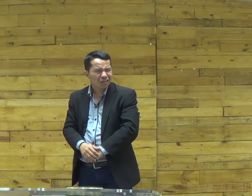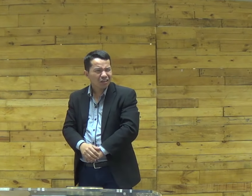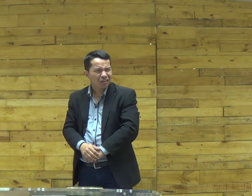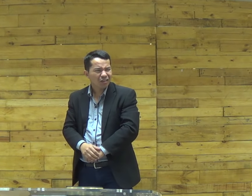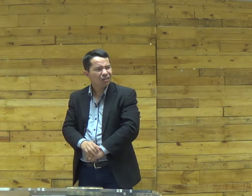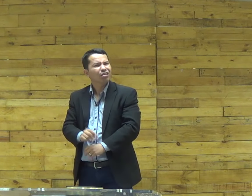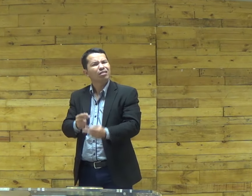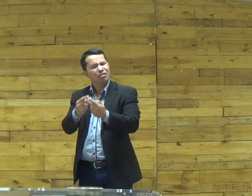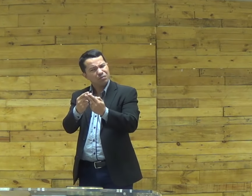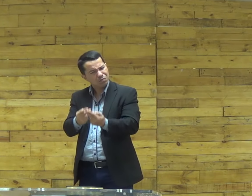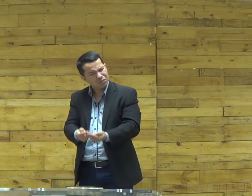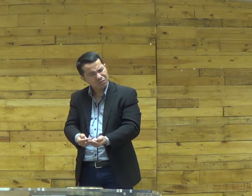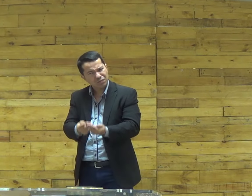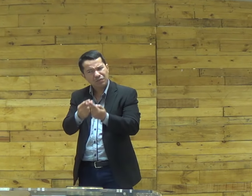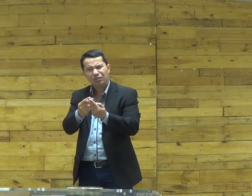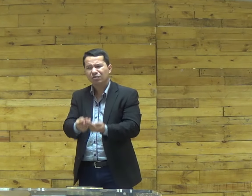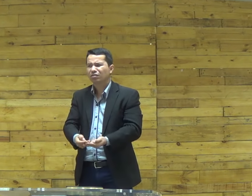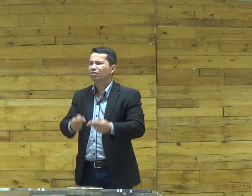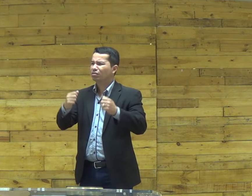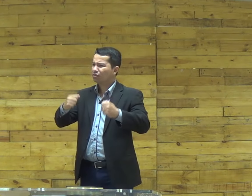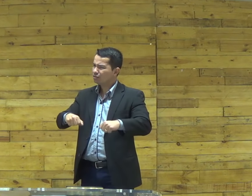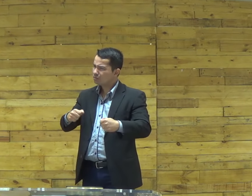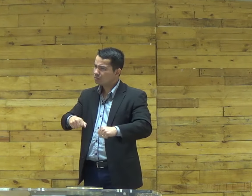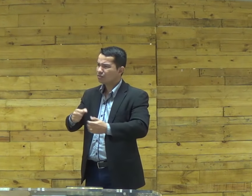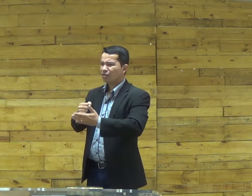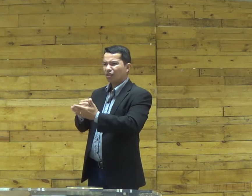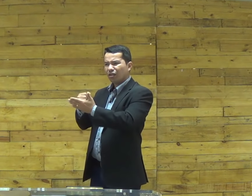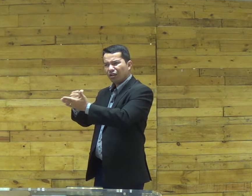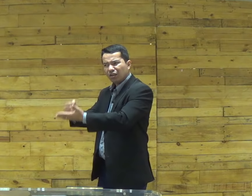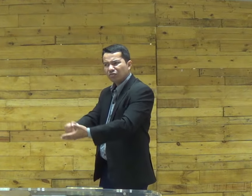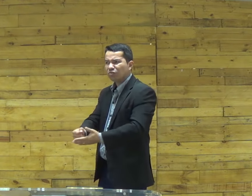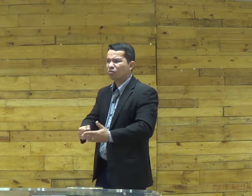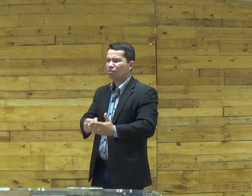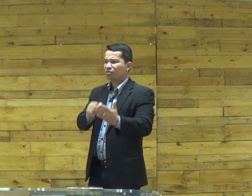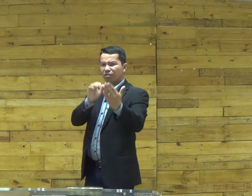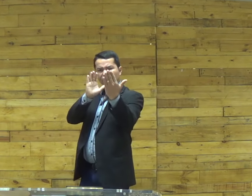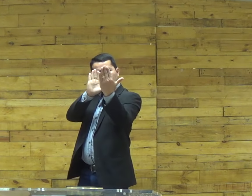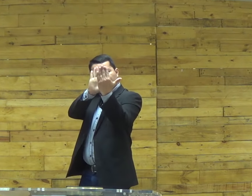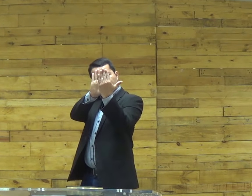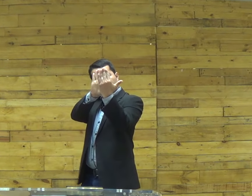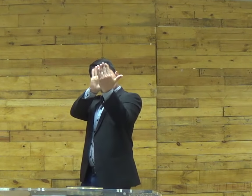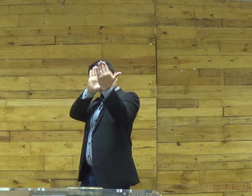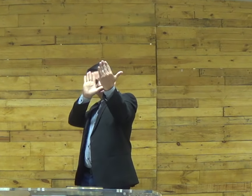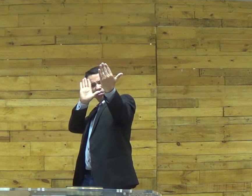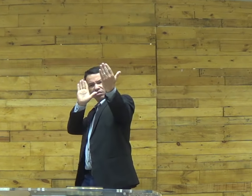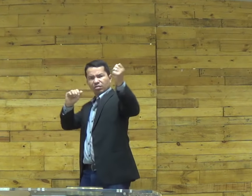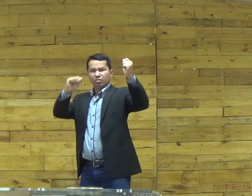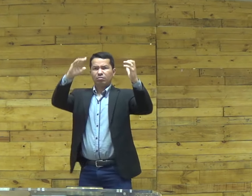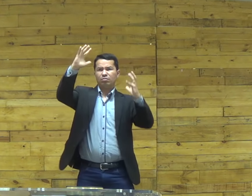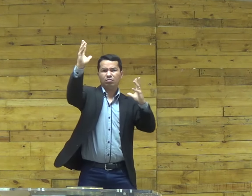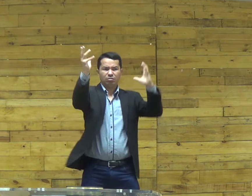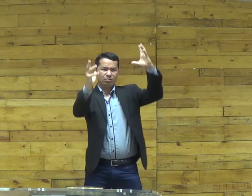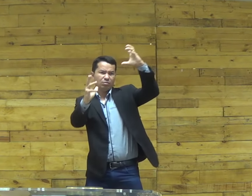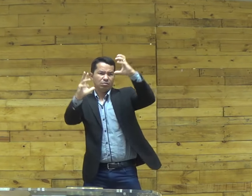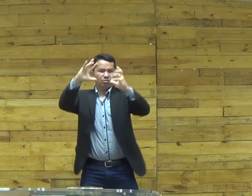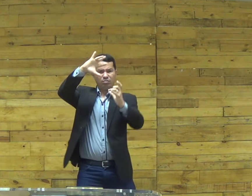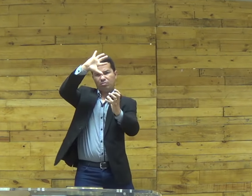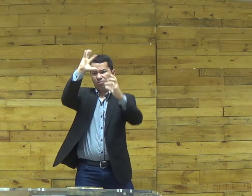respeito? Ele tem as suas limitações como cada um de nós temos, sabe? Para conversar com ele,